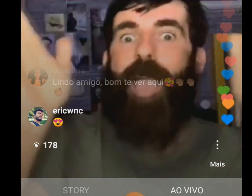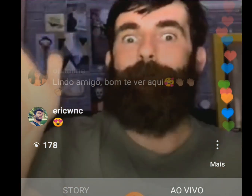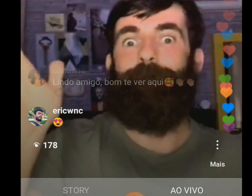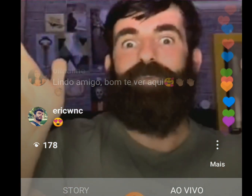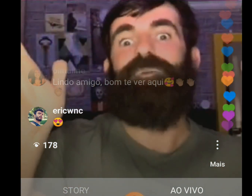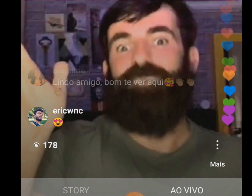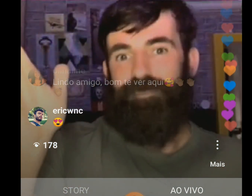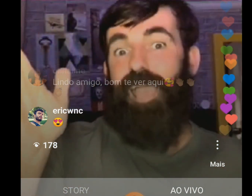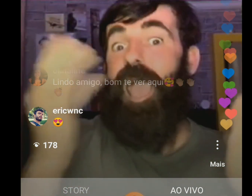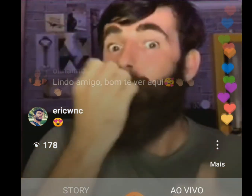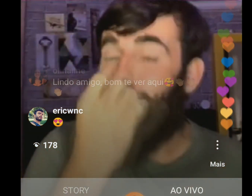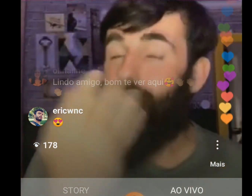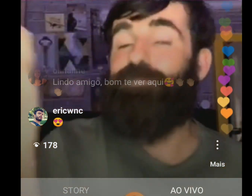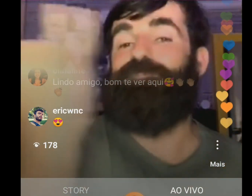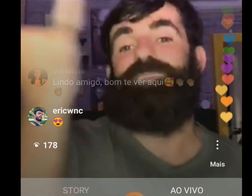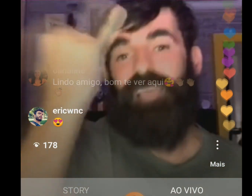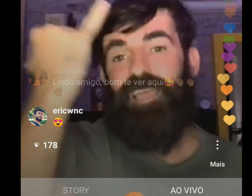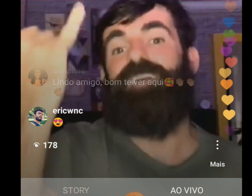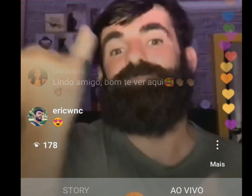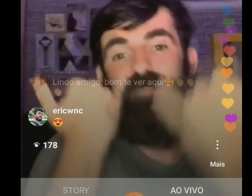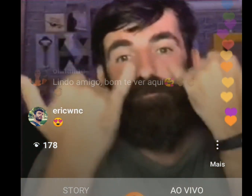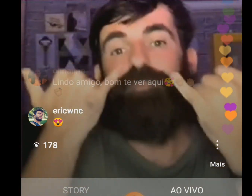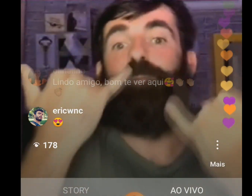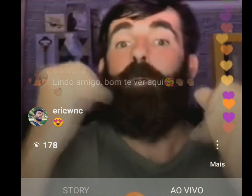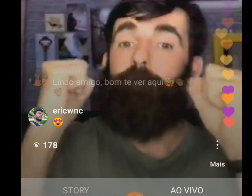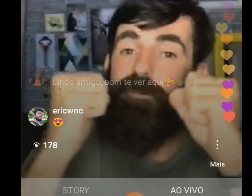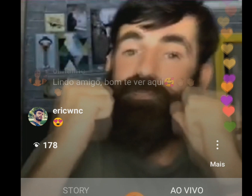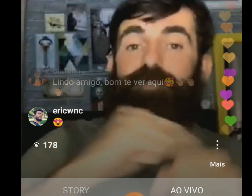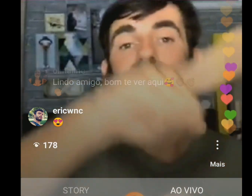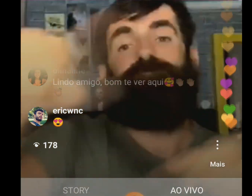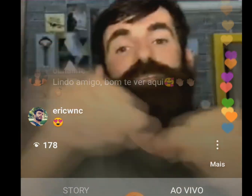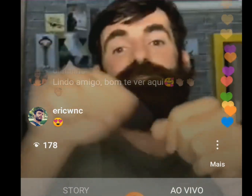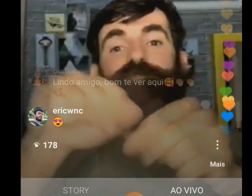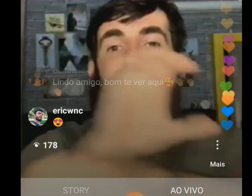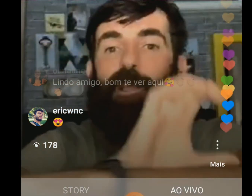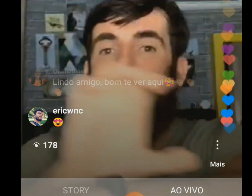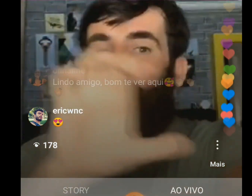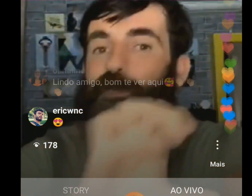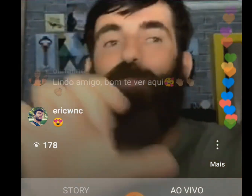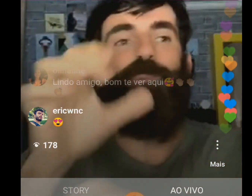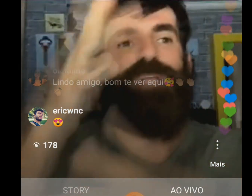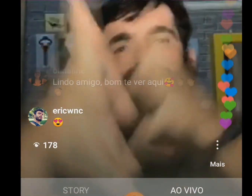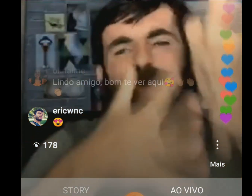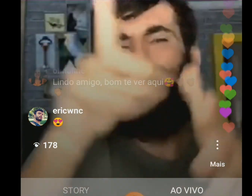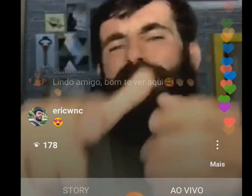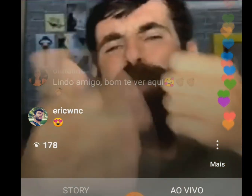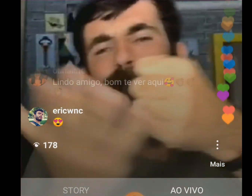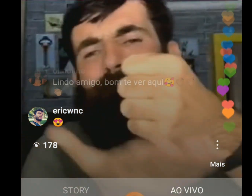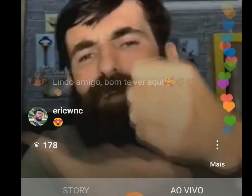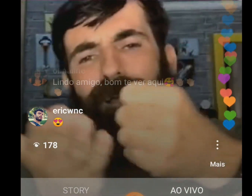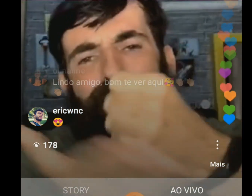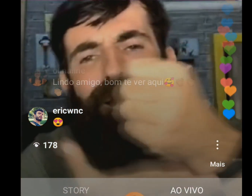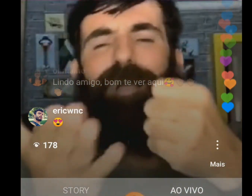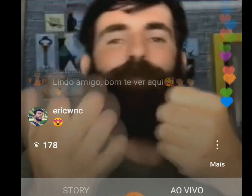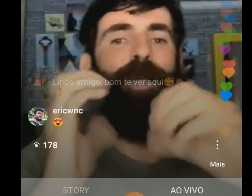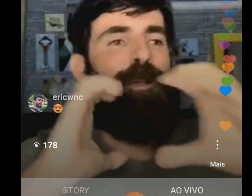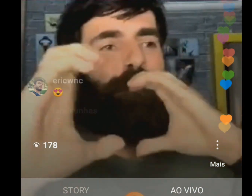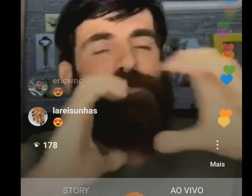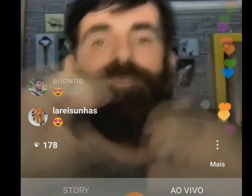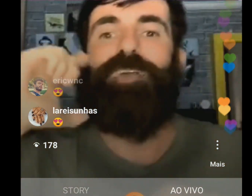para abrir esse conhecimento. É muito importante essa informação. Vocês podem procurar cursos de Libras, que seja